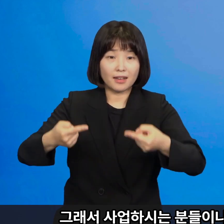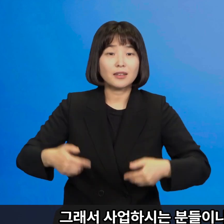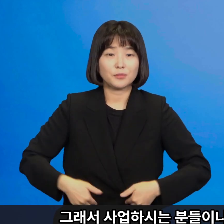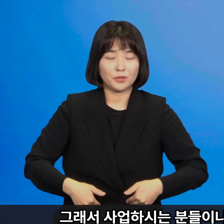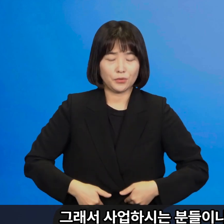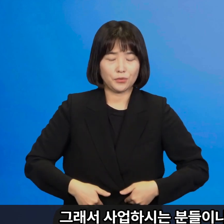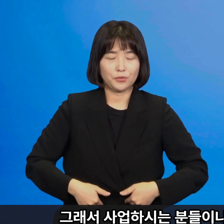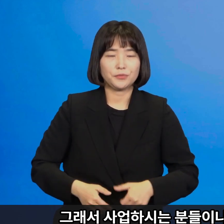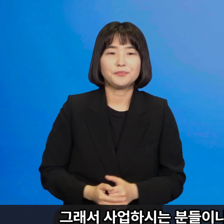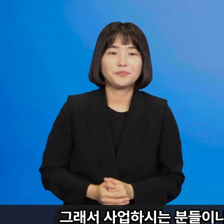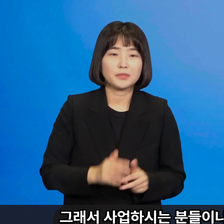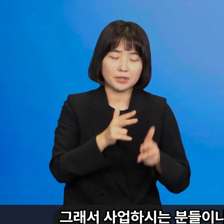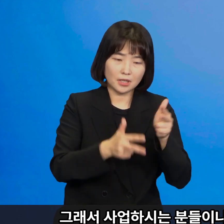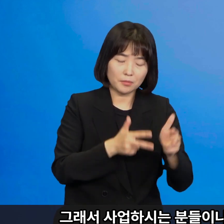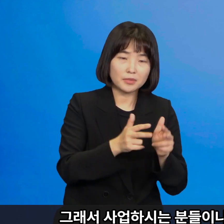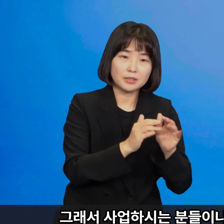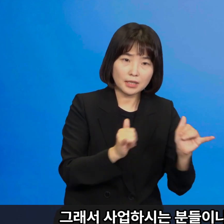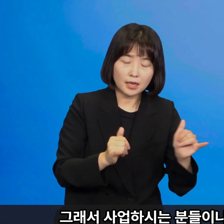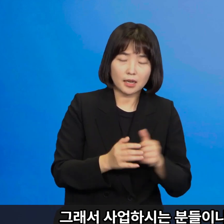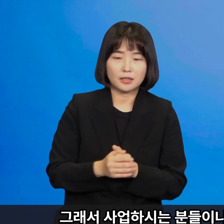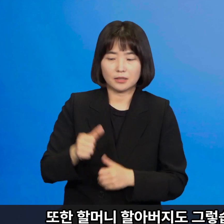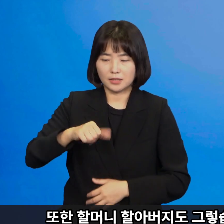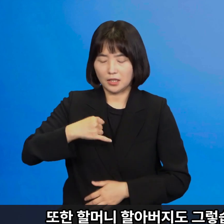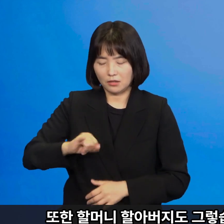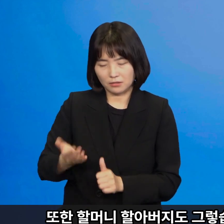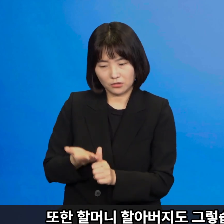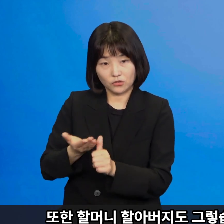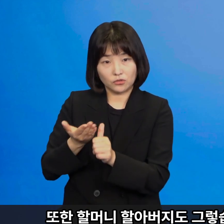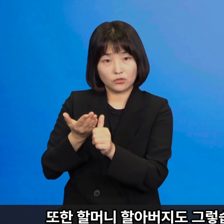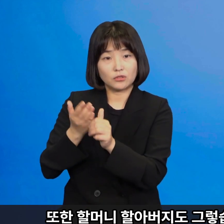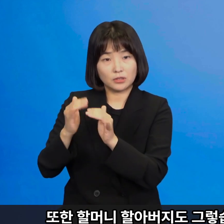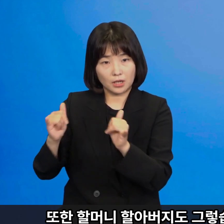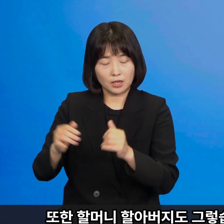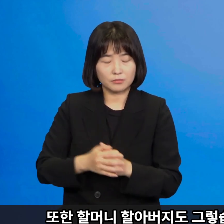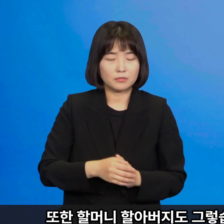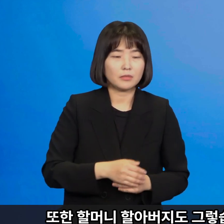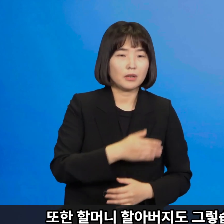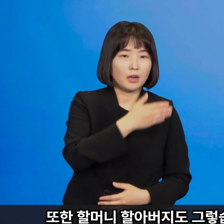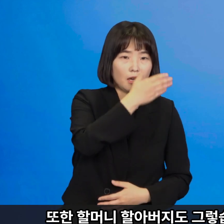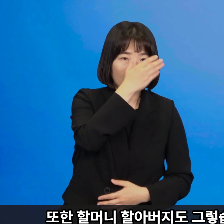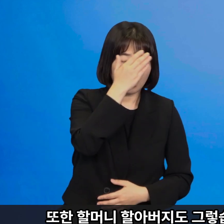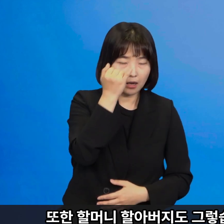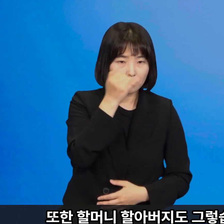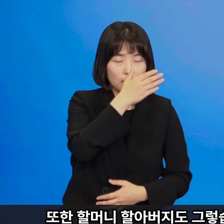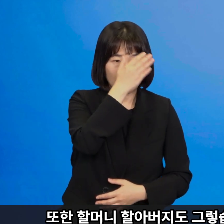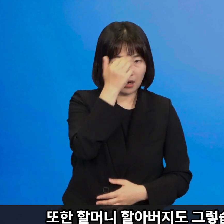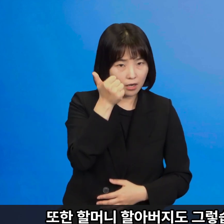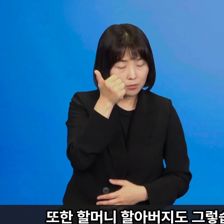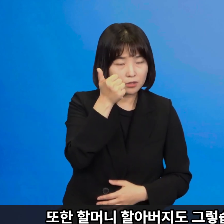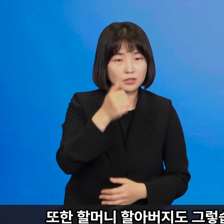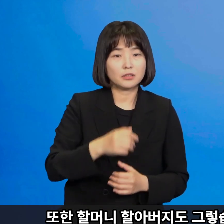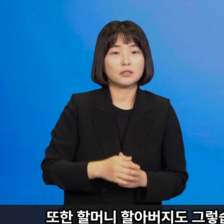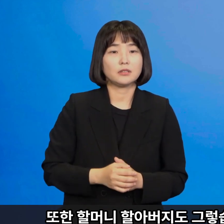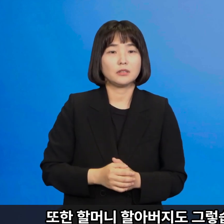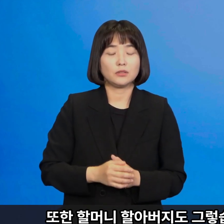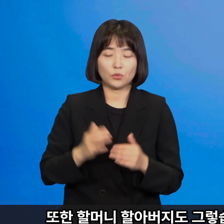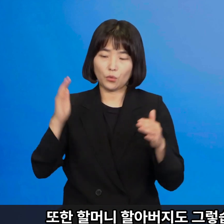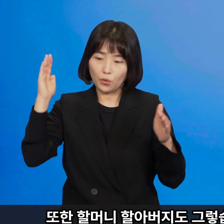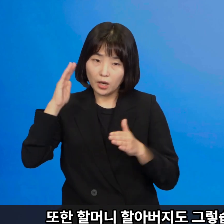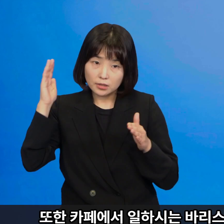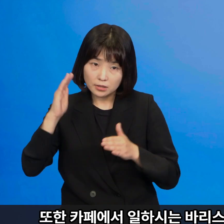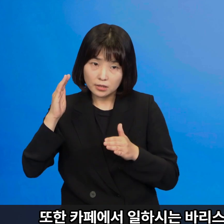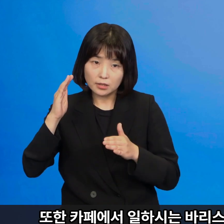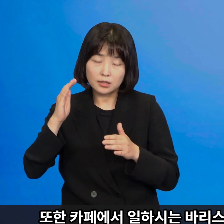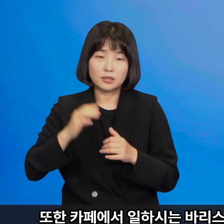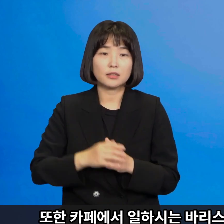사업하시는 분들이나 또는 자녀를 키우는 분들이나 또한 뭐 할머니 할아버지도 그렇습니다. 또한 학생들도